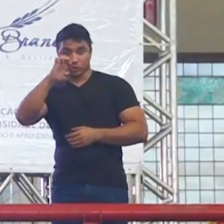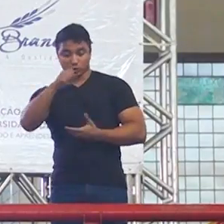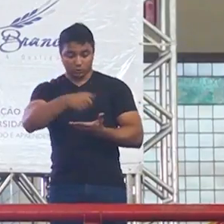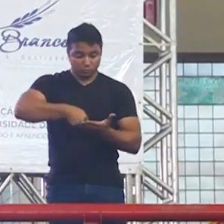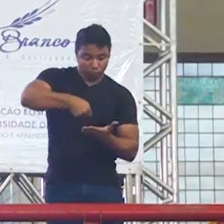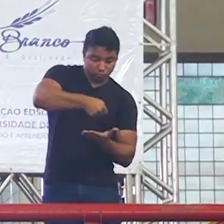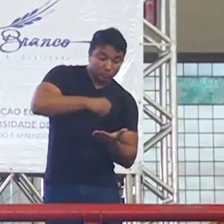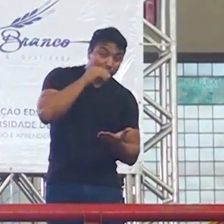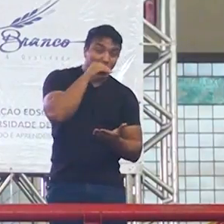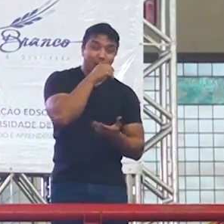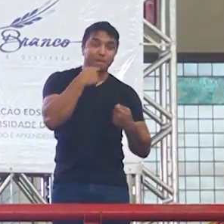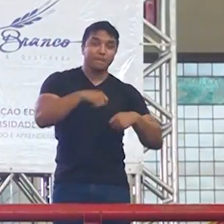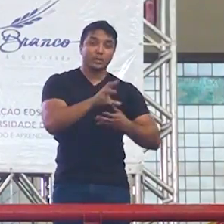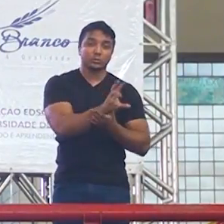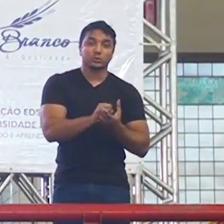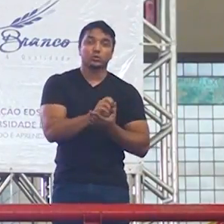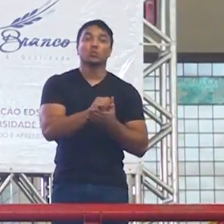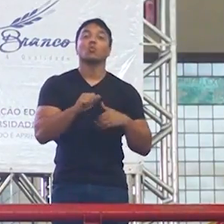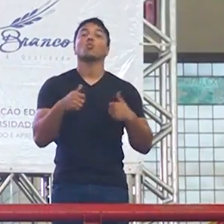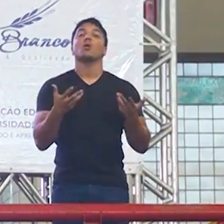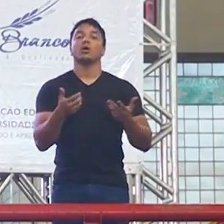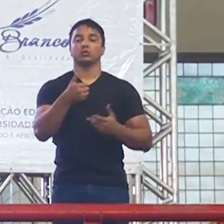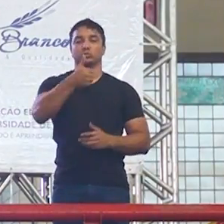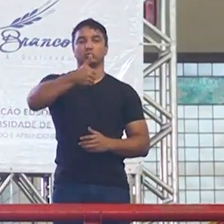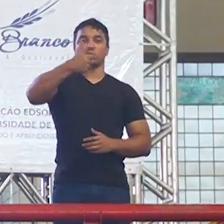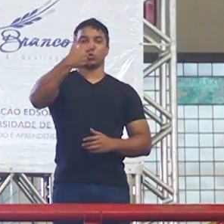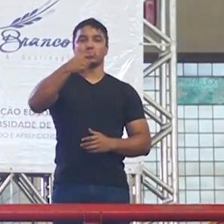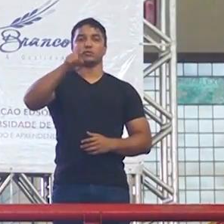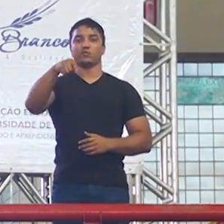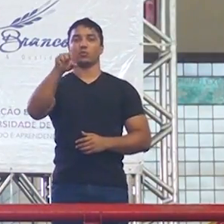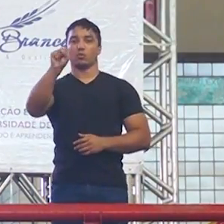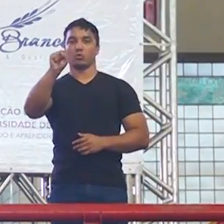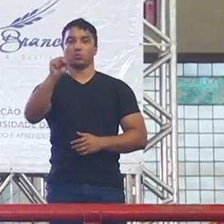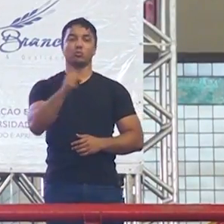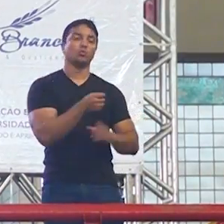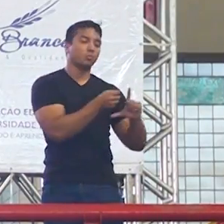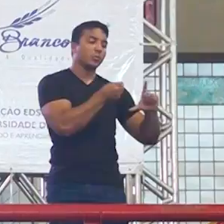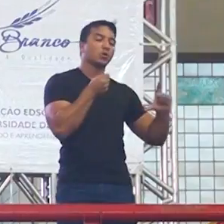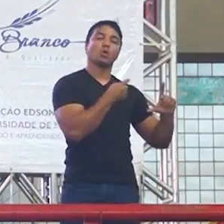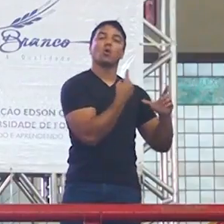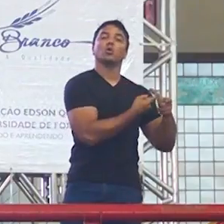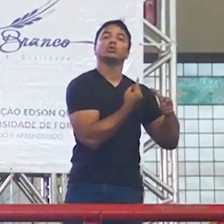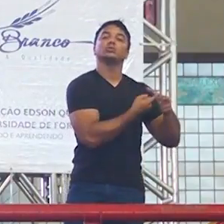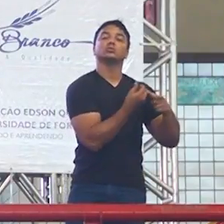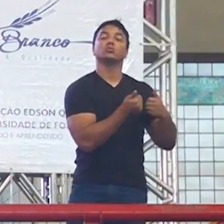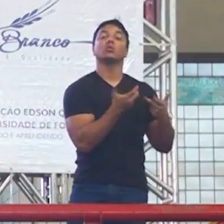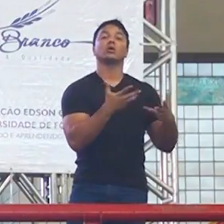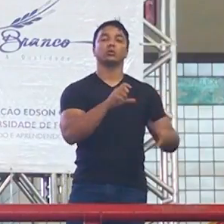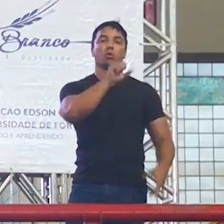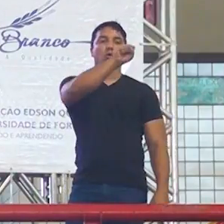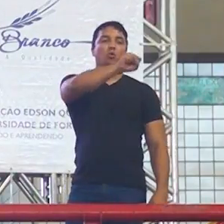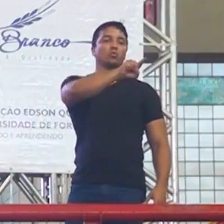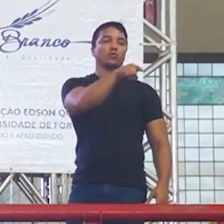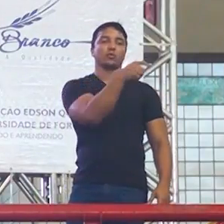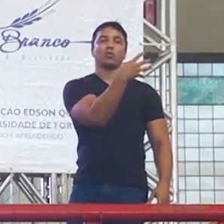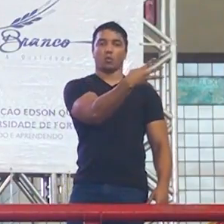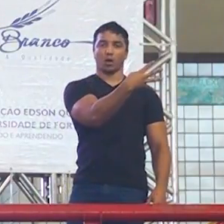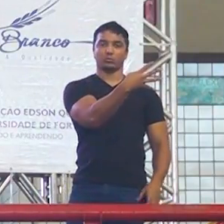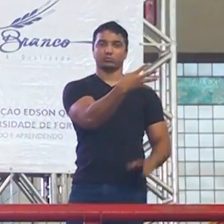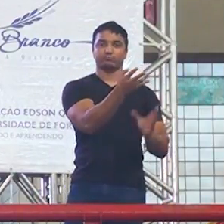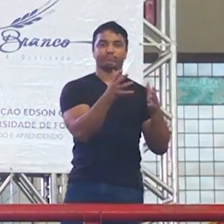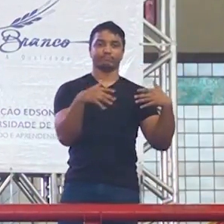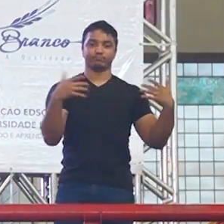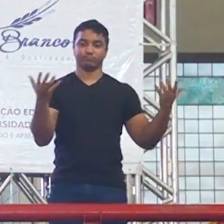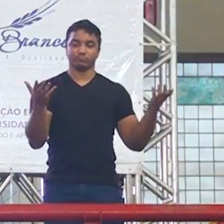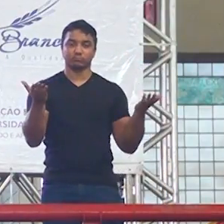ferro precisa? 12,8. Quanto o micro-ondas precisa? 8,4.